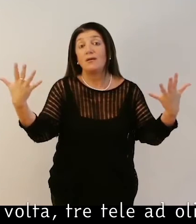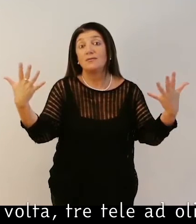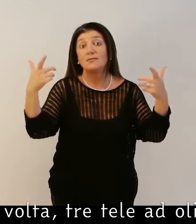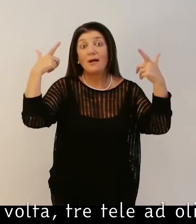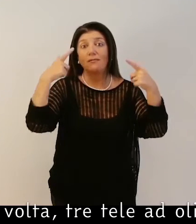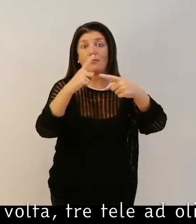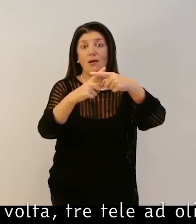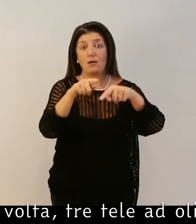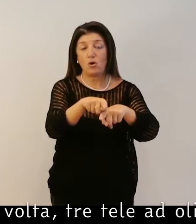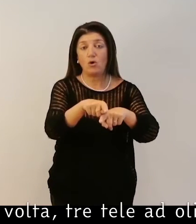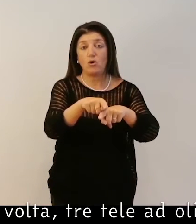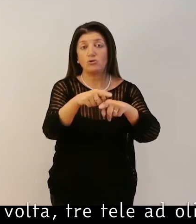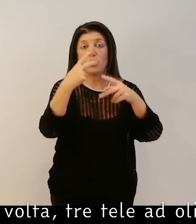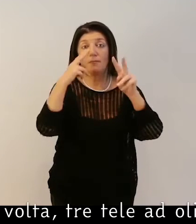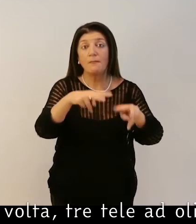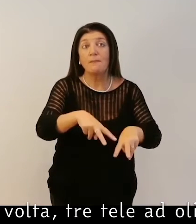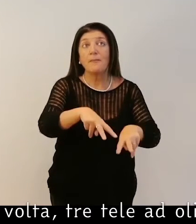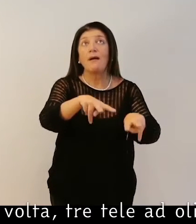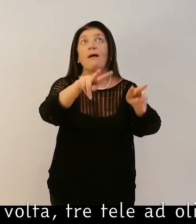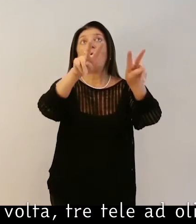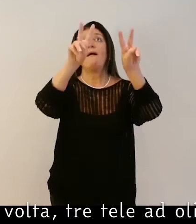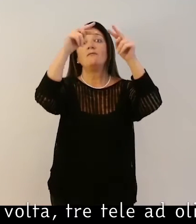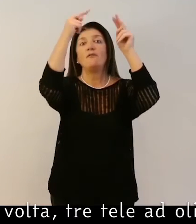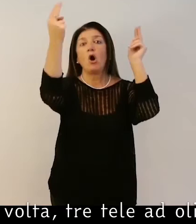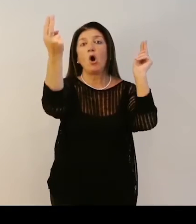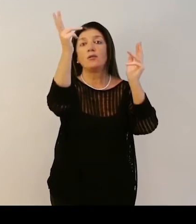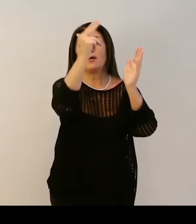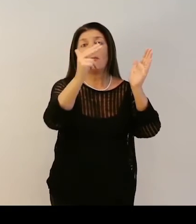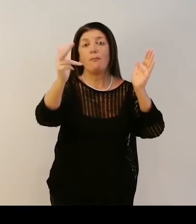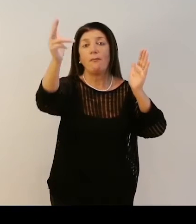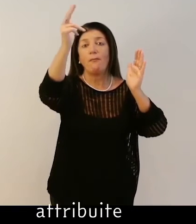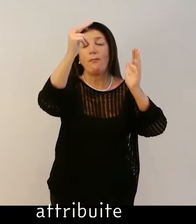Sulla volta tre tele ad olio, incorniciate da stucchi,